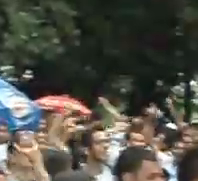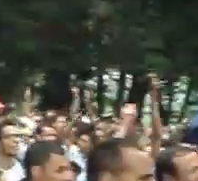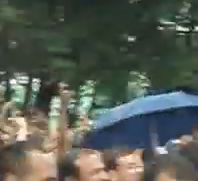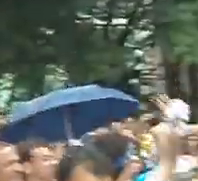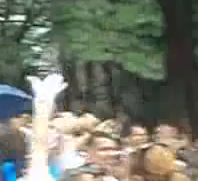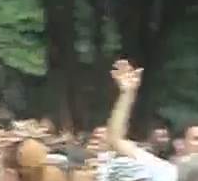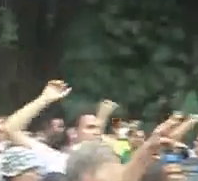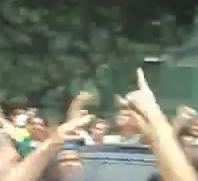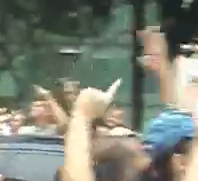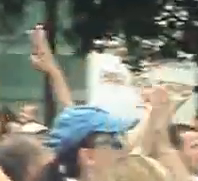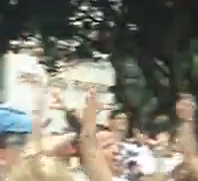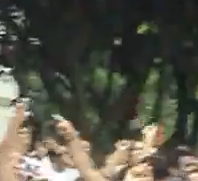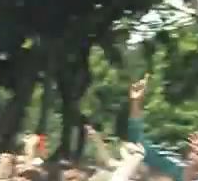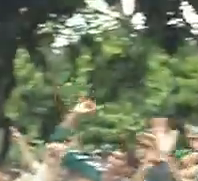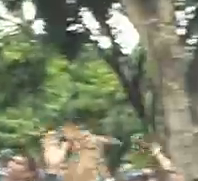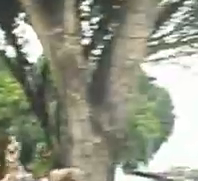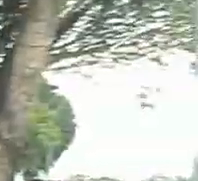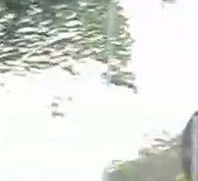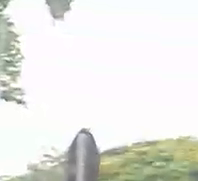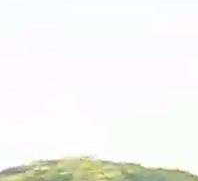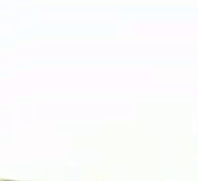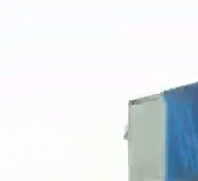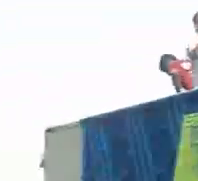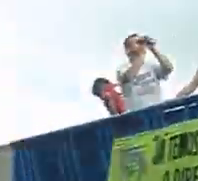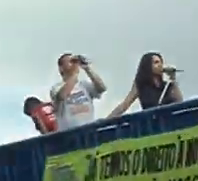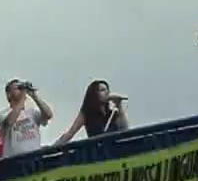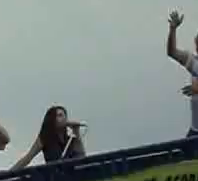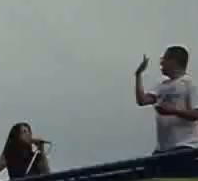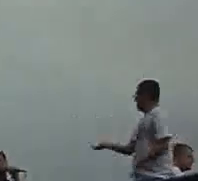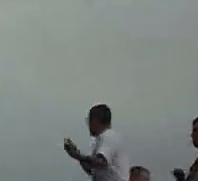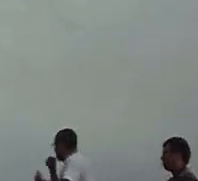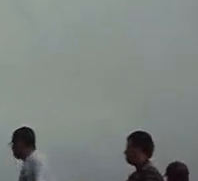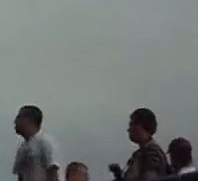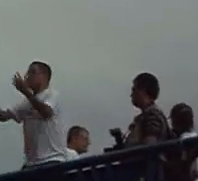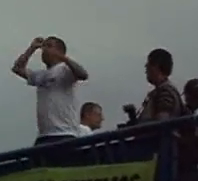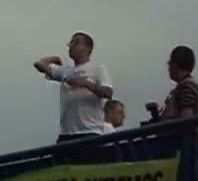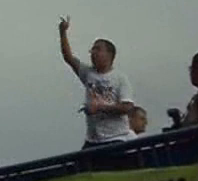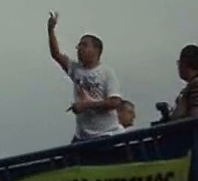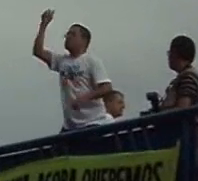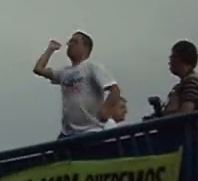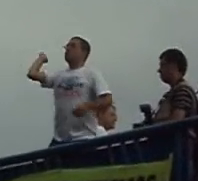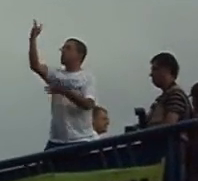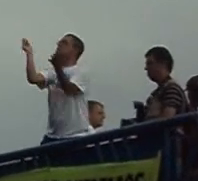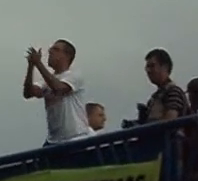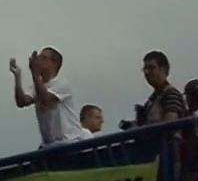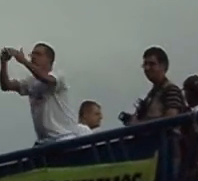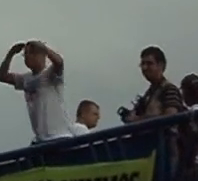nós discordamos, nós não concordamos com a tia, nem com as demais